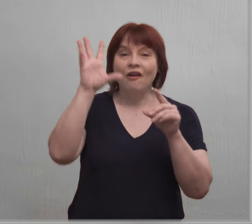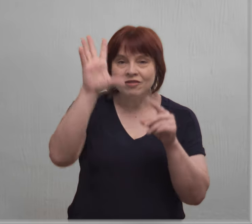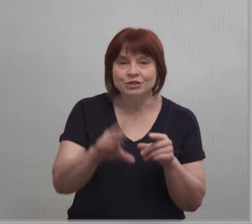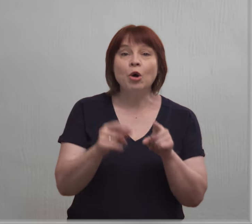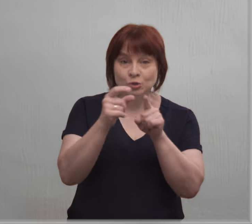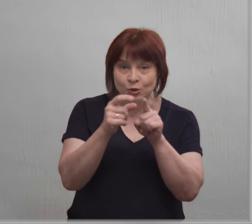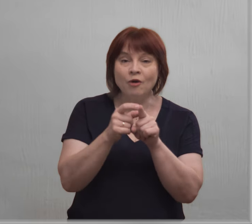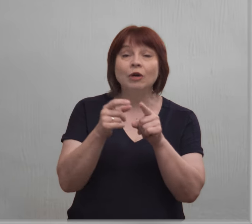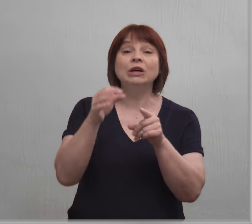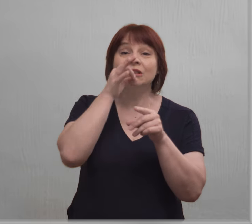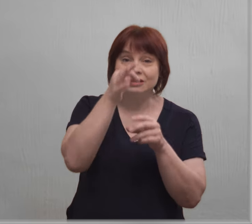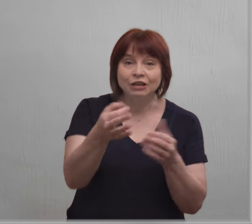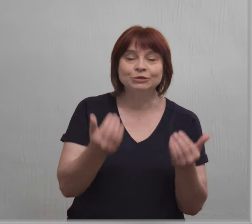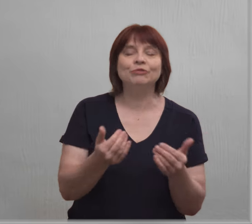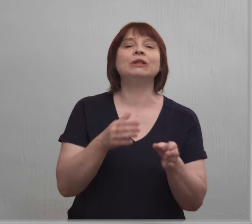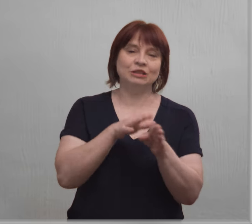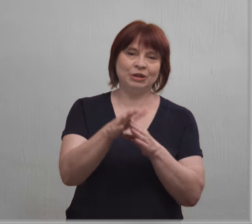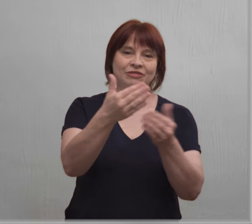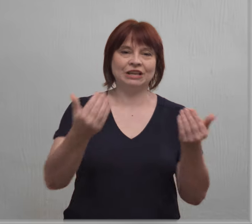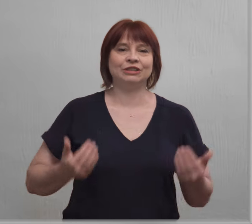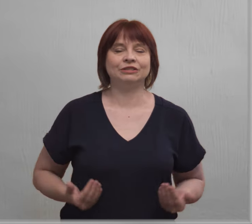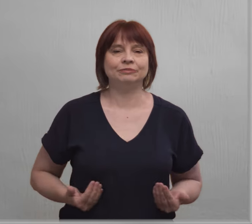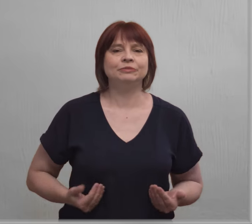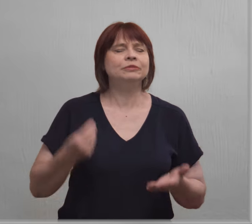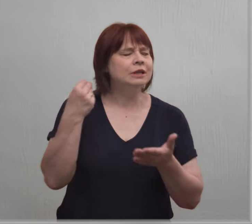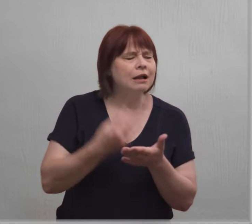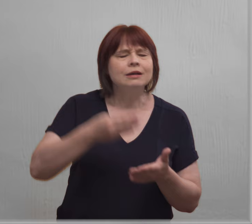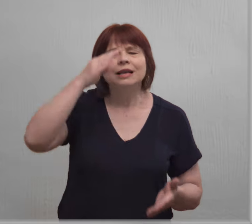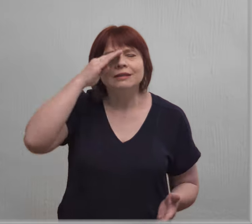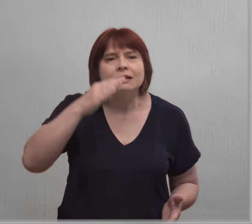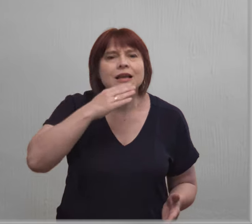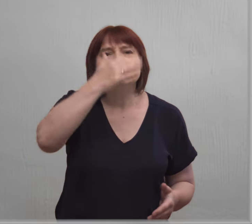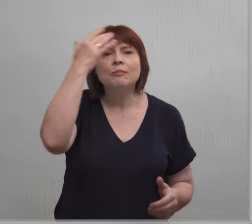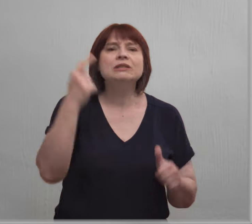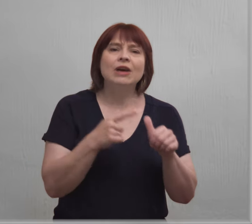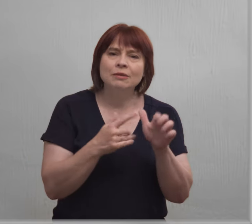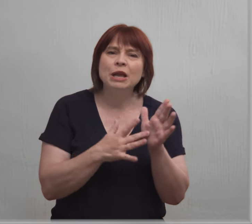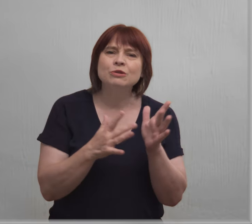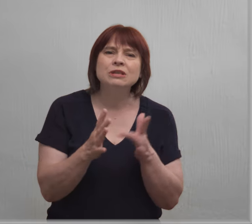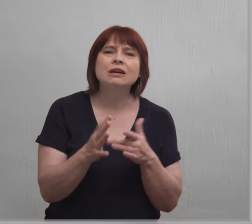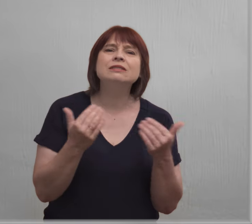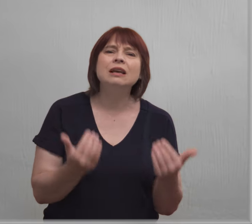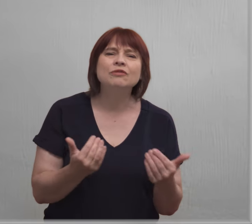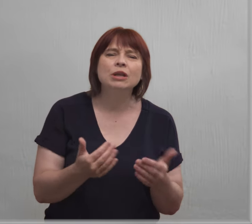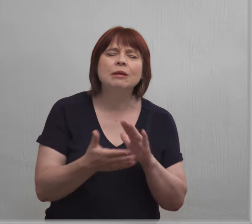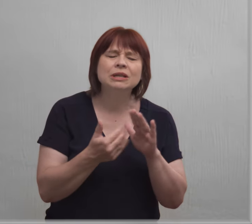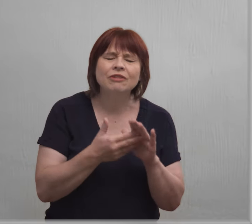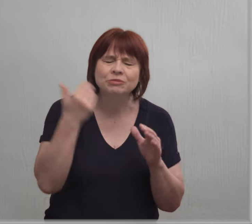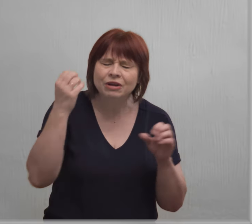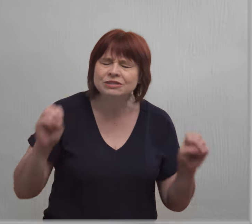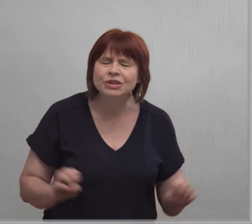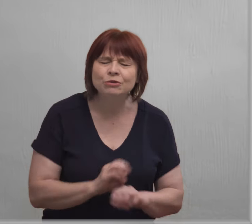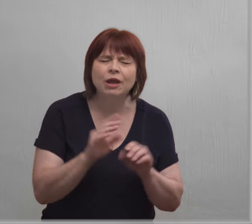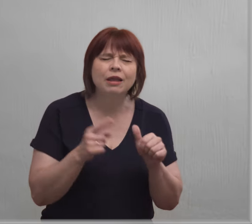жизни. Драгоценный наш Отец Небесный, во имя Иисуса Христа, мы сегодня, Господь, призываем Твое святое